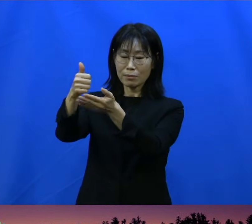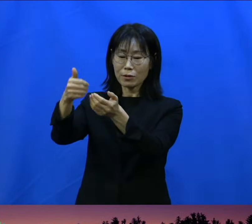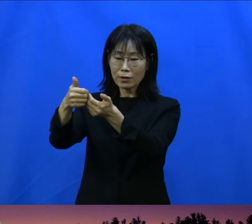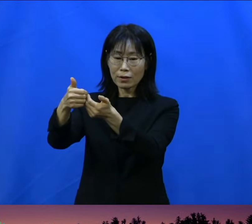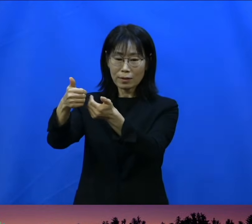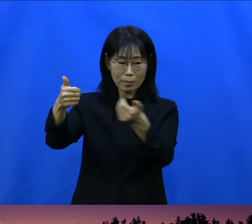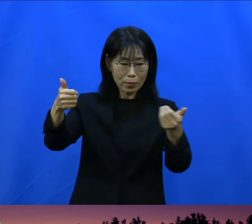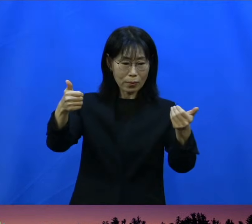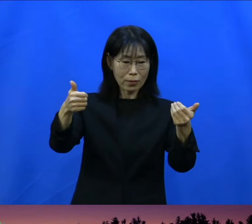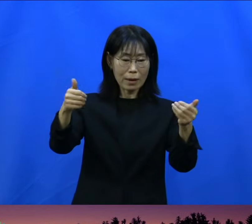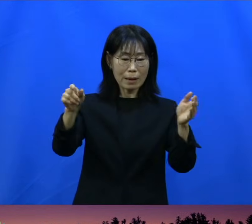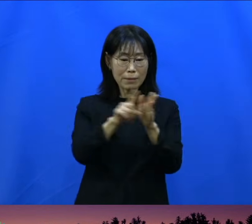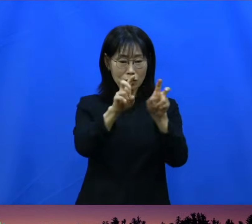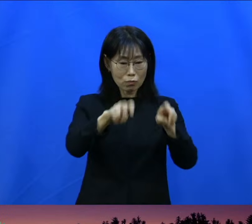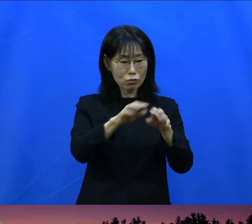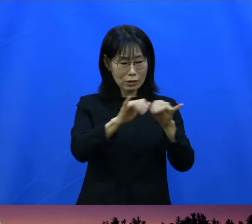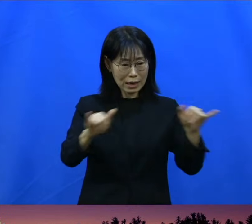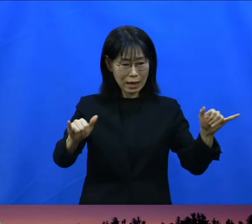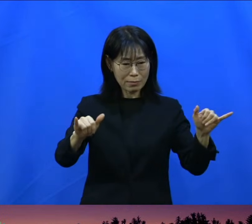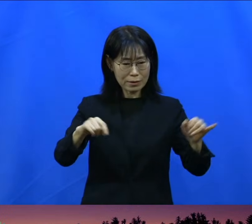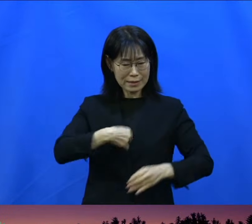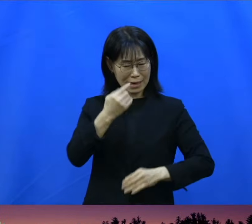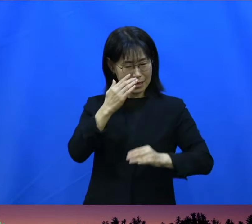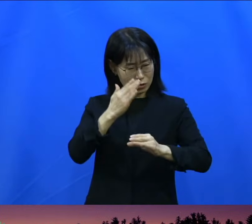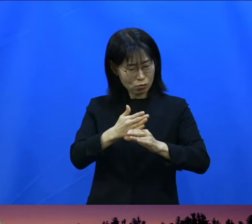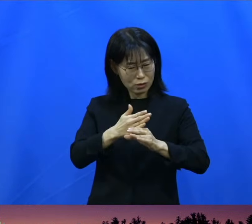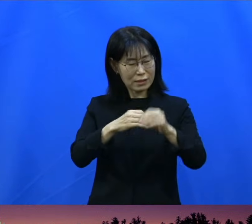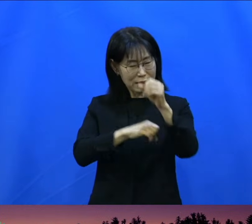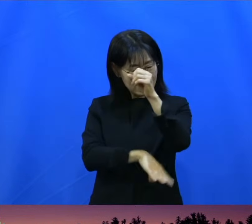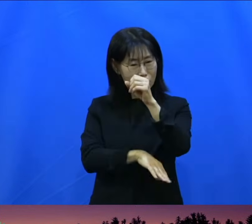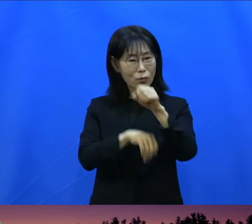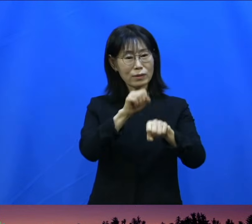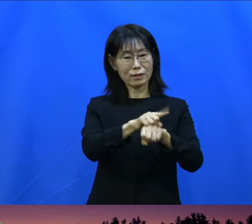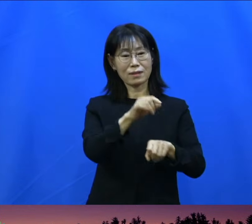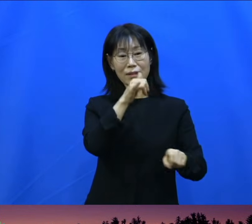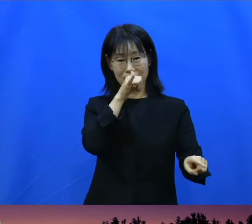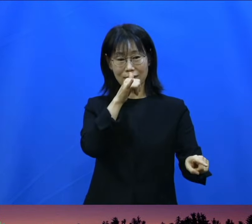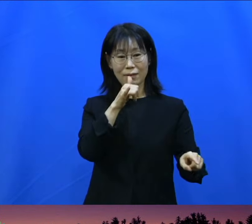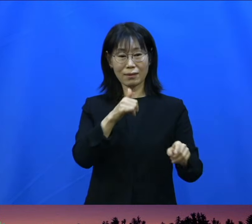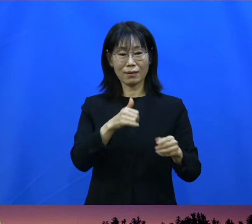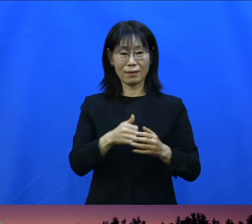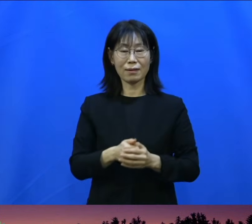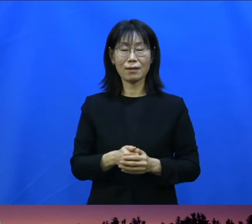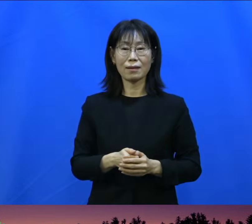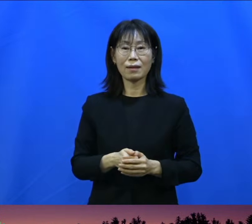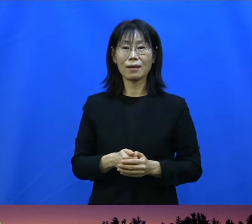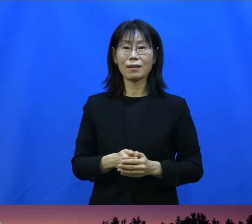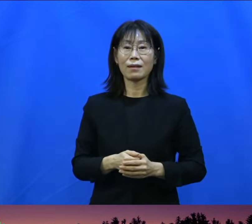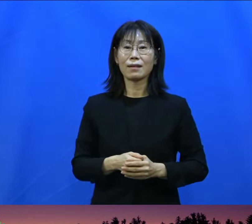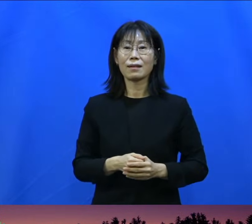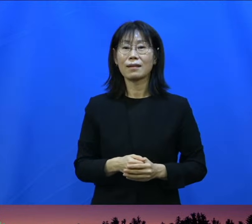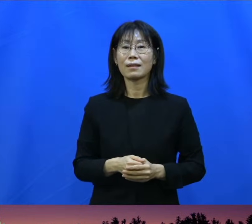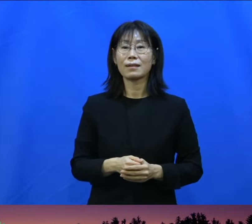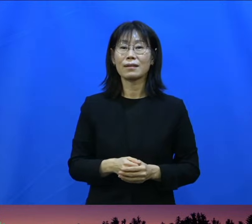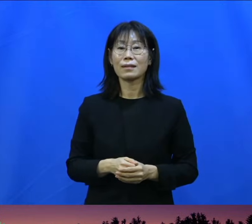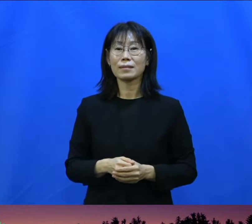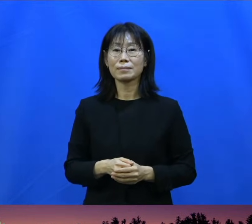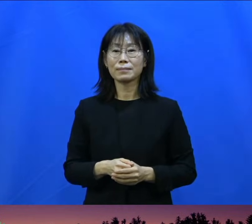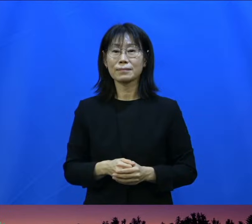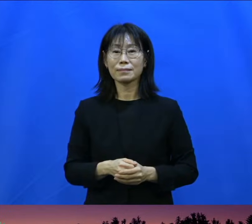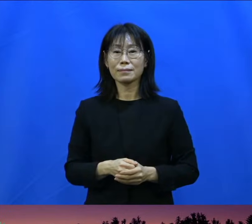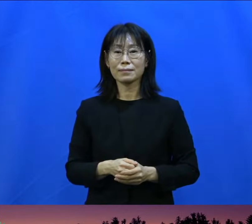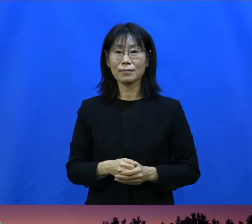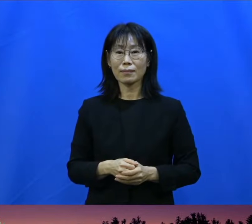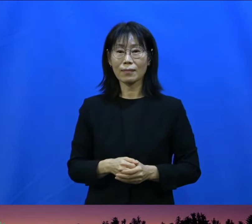그러니까 여러분, 우리의 인간의 출발지를 알아야 돼요. 자기 절망을 맛보는 거죠. 철저하게 망한